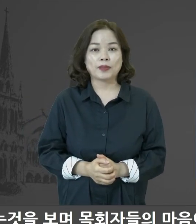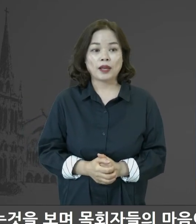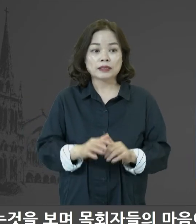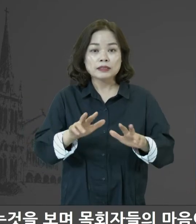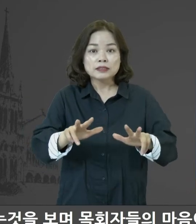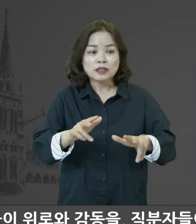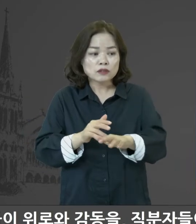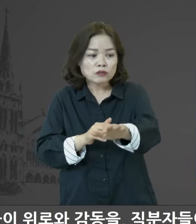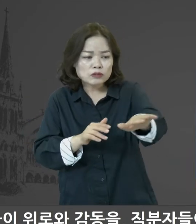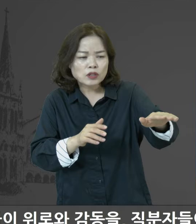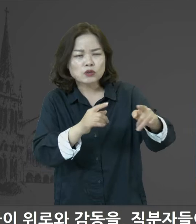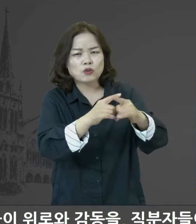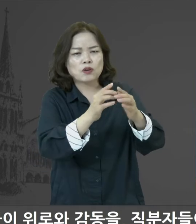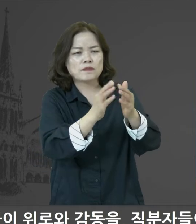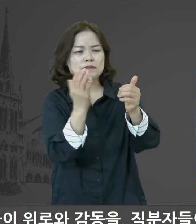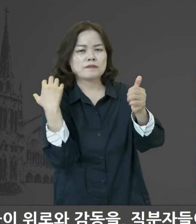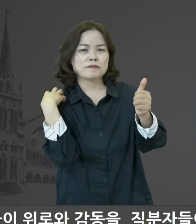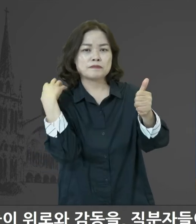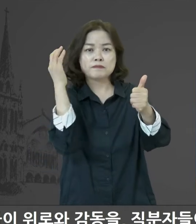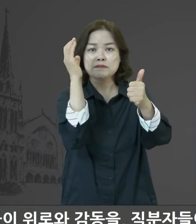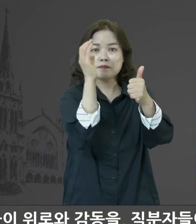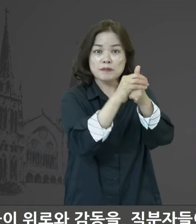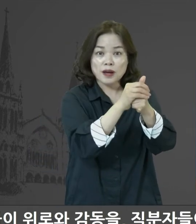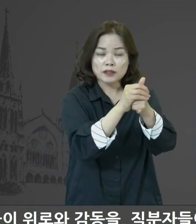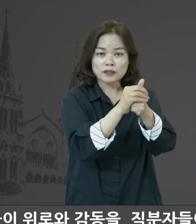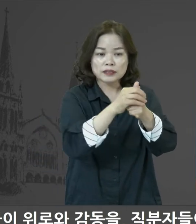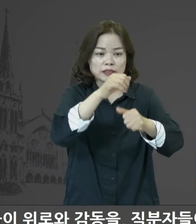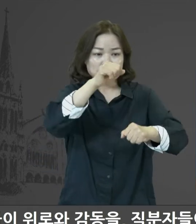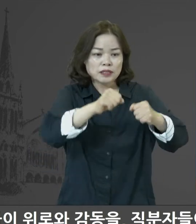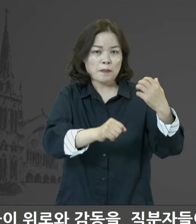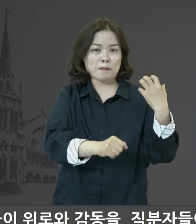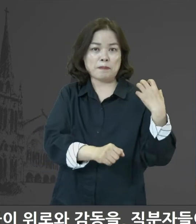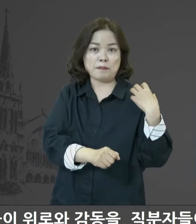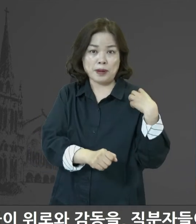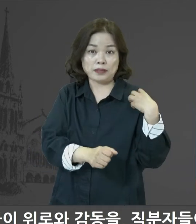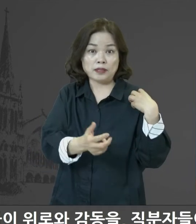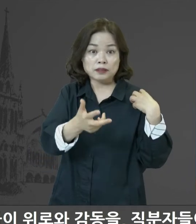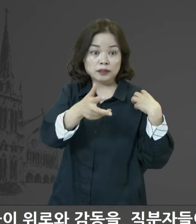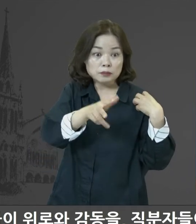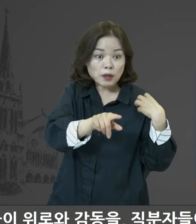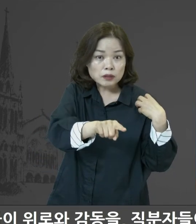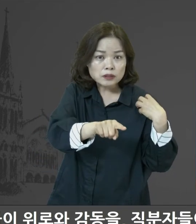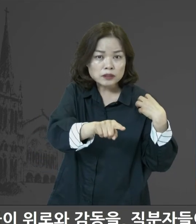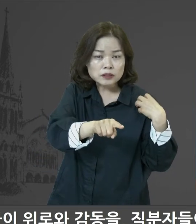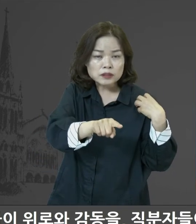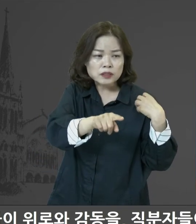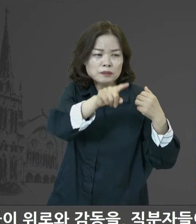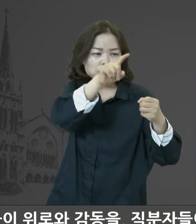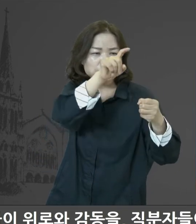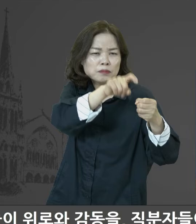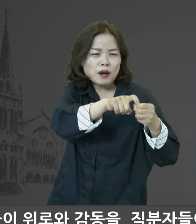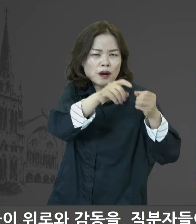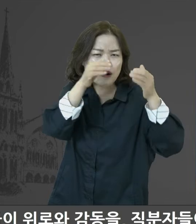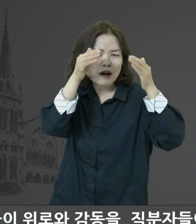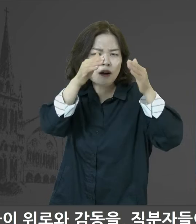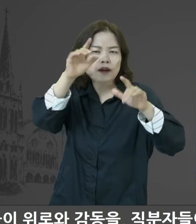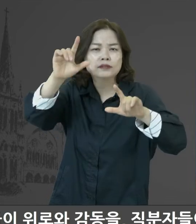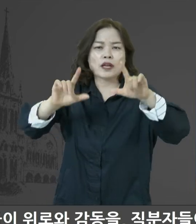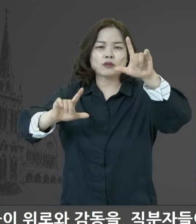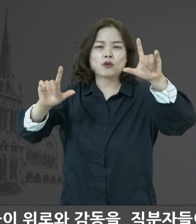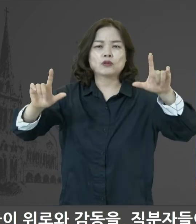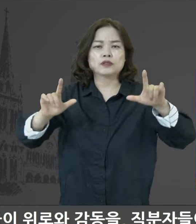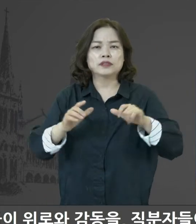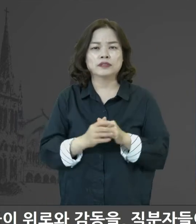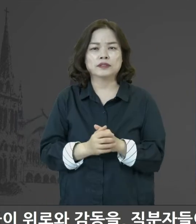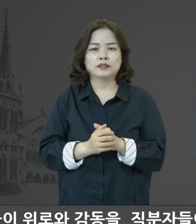그래서 이제 여러분들은 교회에 맡겨진 일을 맡아 수행하는 임무를 맡았지만, 그 일의 목표, 그 일의 방향과 태도는